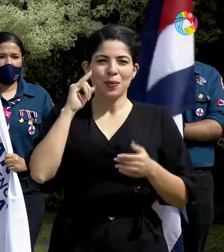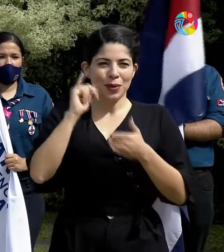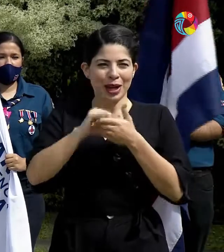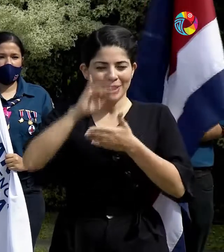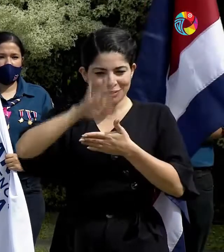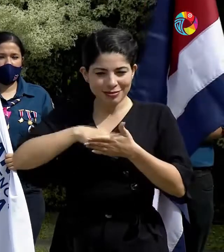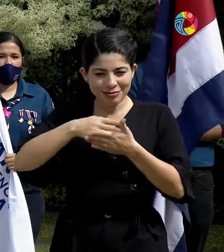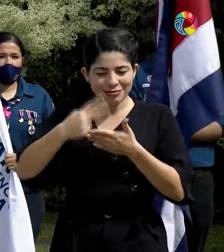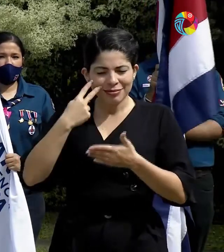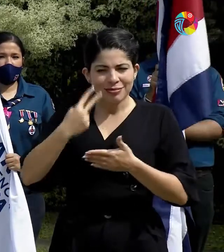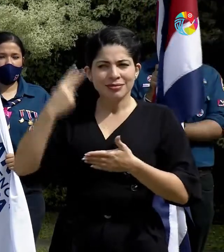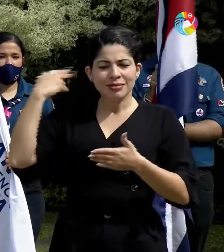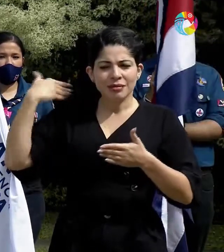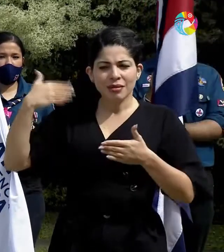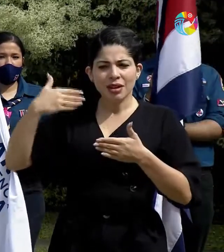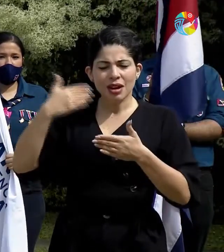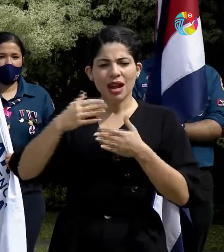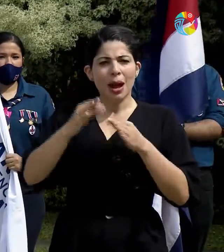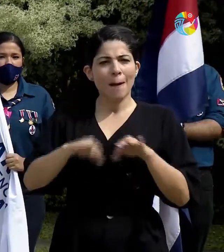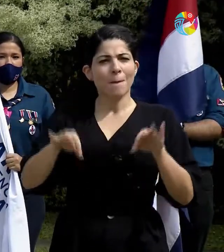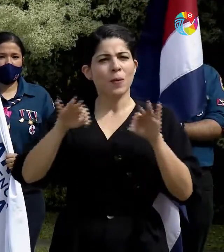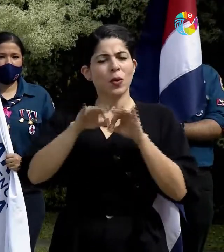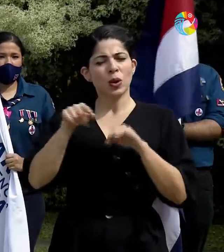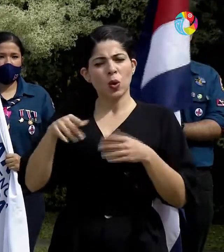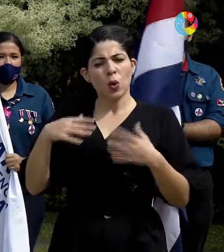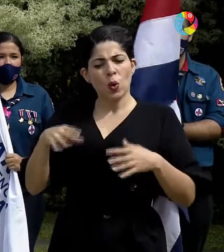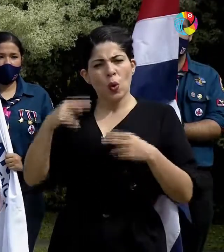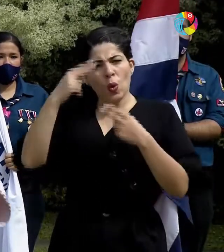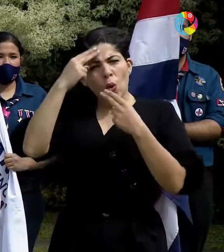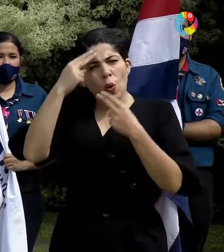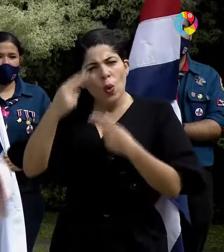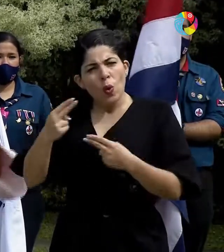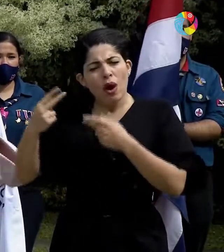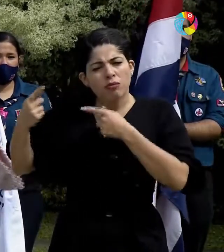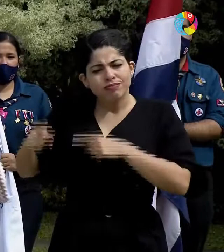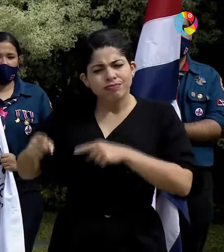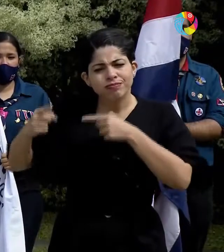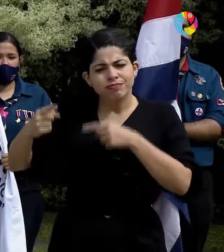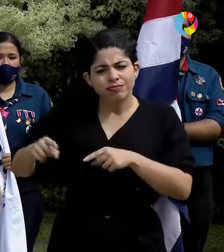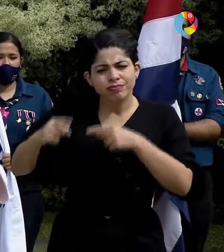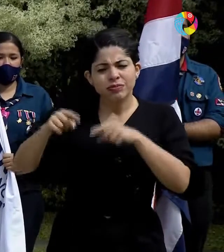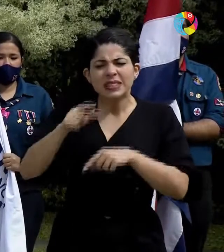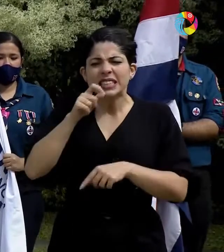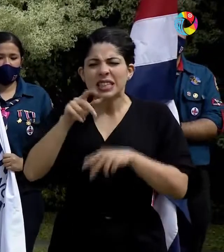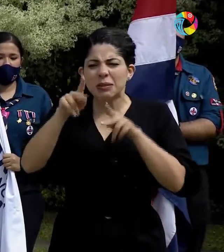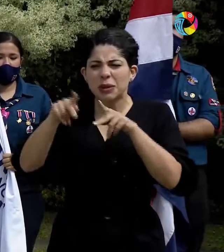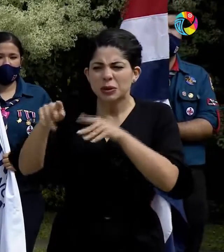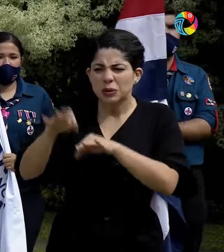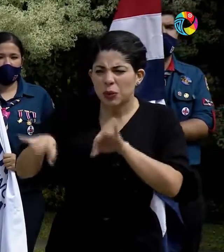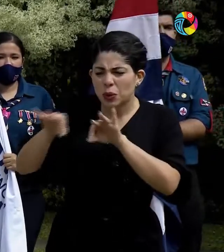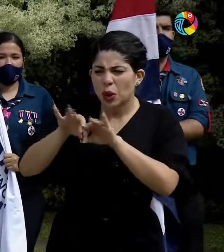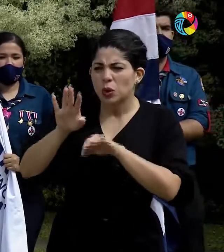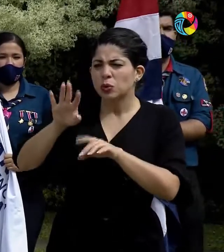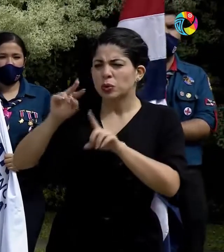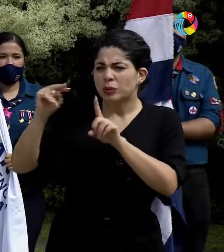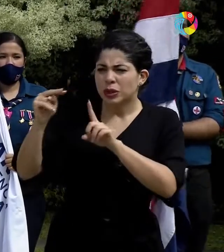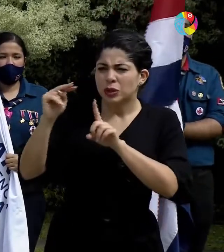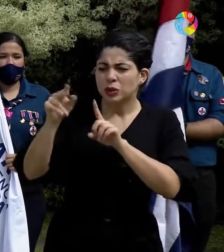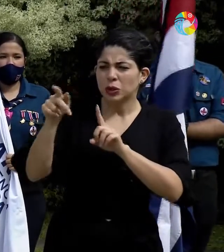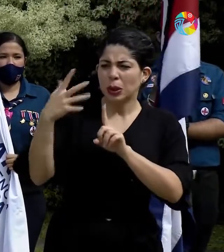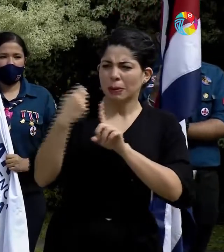de nuestros hechos, es importante esta capacidad de honrar la suma de eventos, de protagonistas, de visiones, de momentos que nos